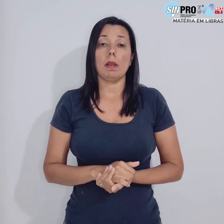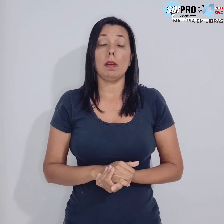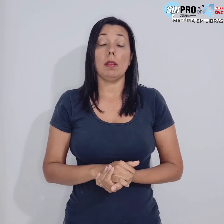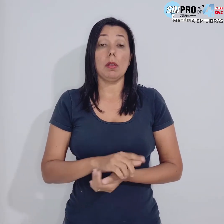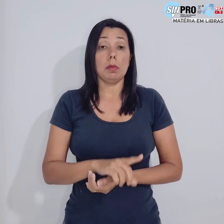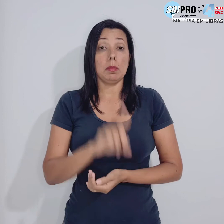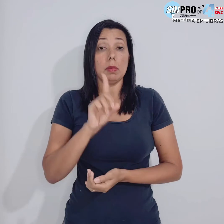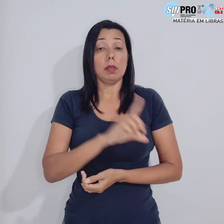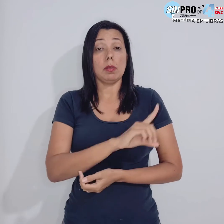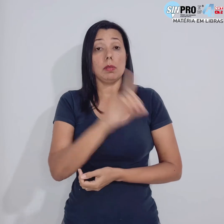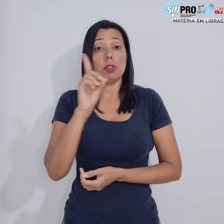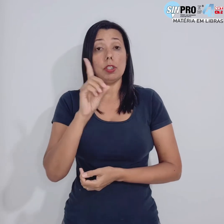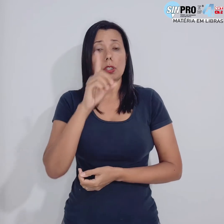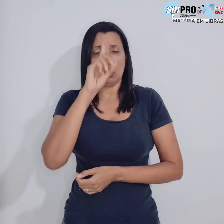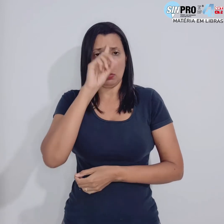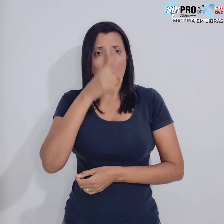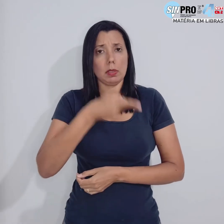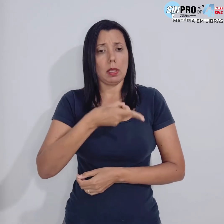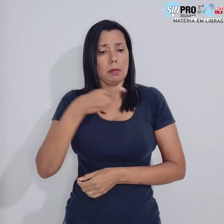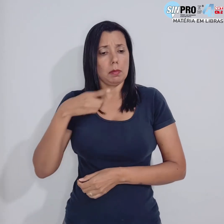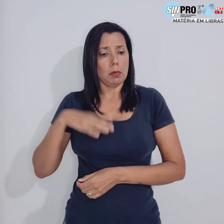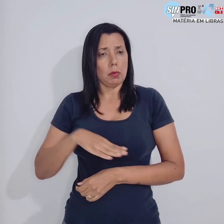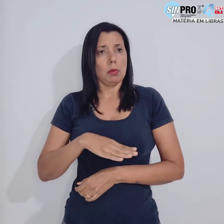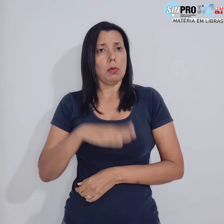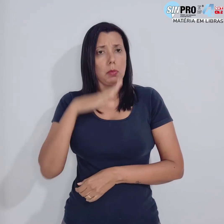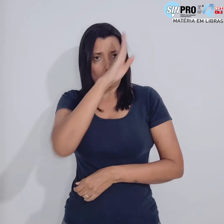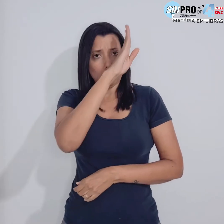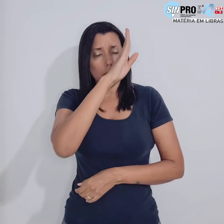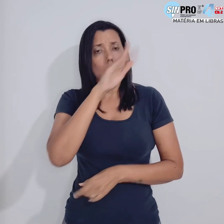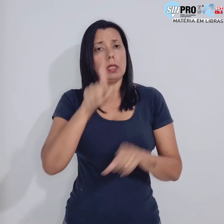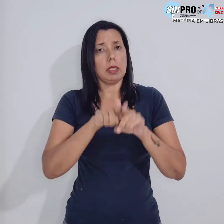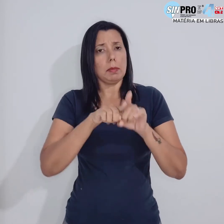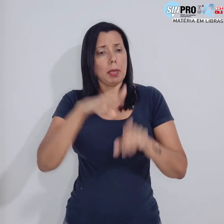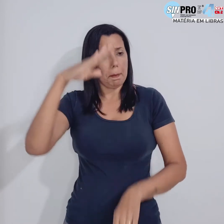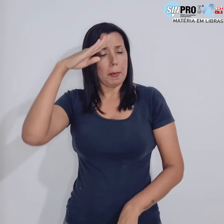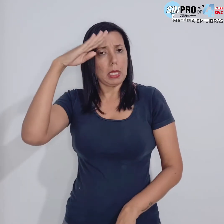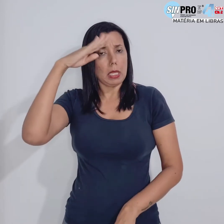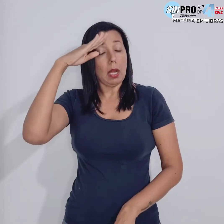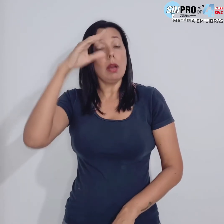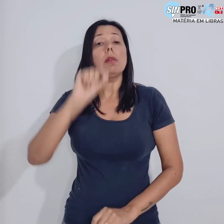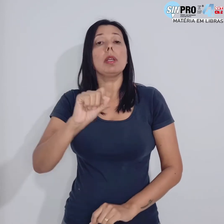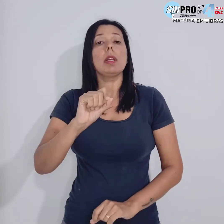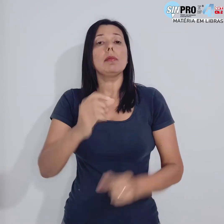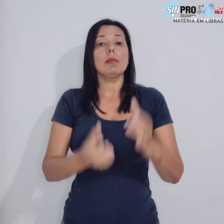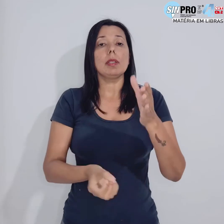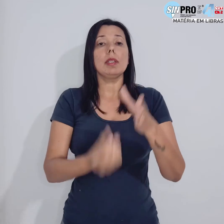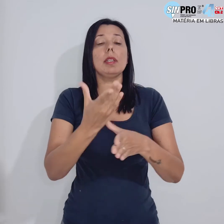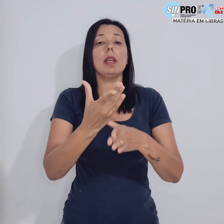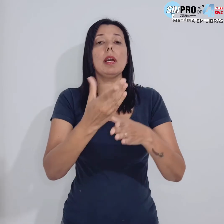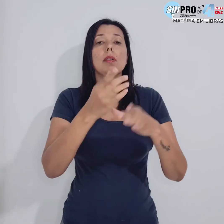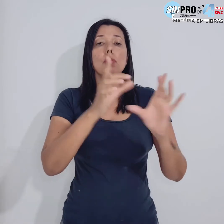Desde o primeiro dia do mandato bolsonarista e a ala militar colonialista estabeleceram uma